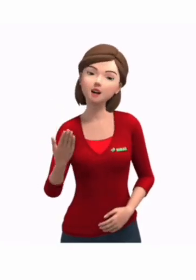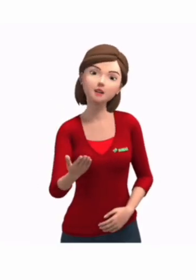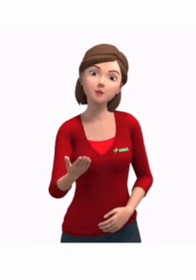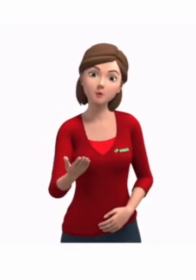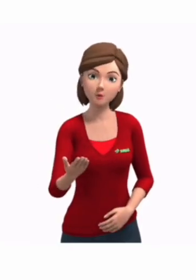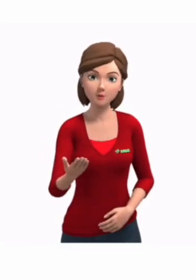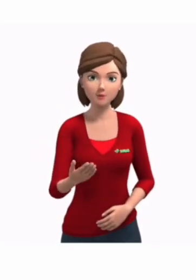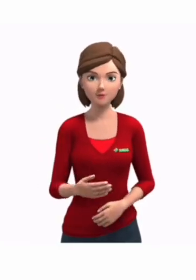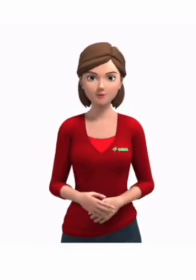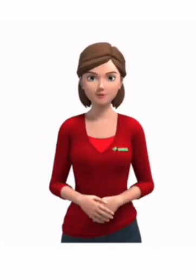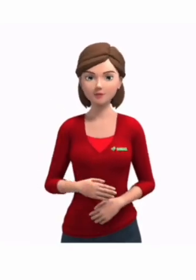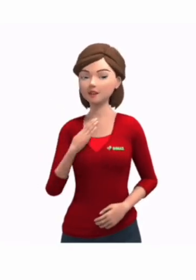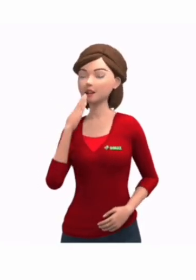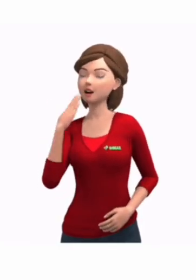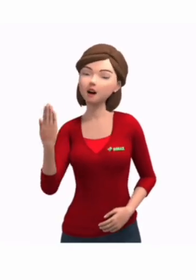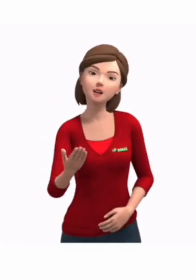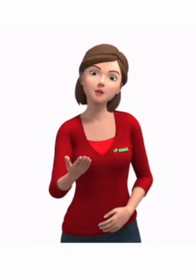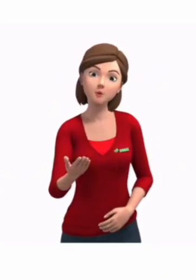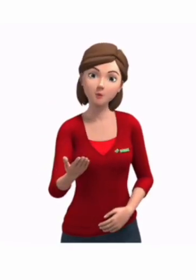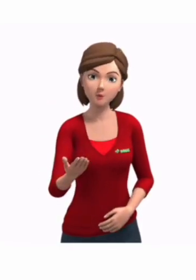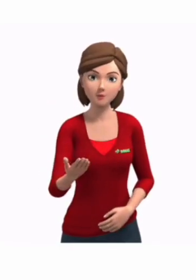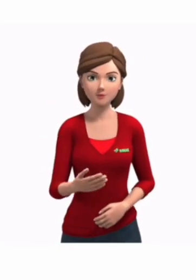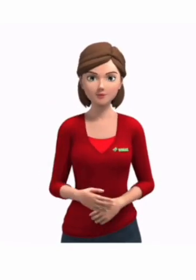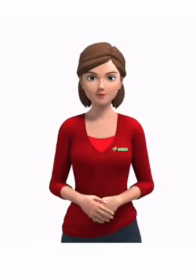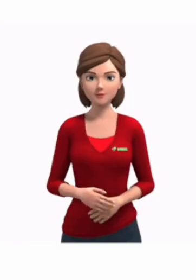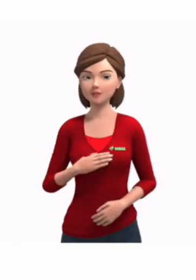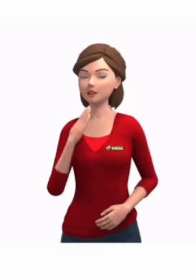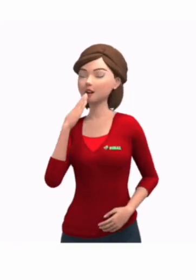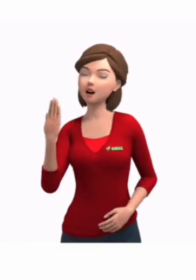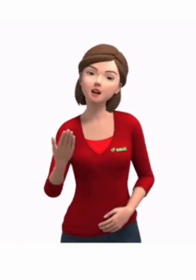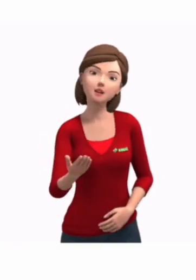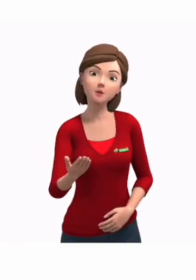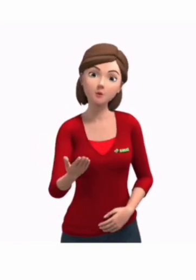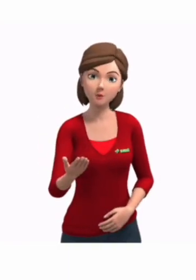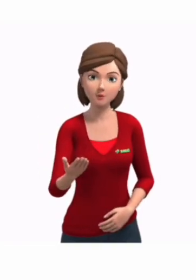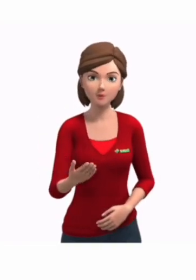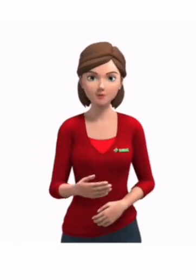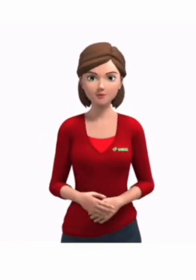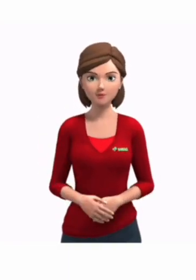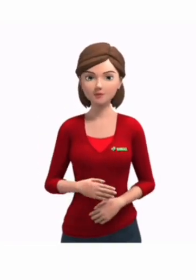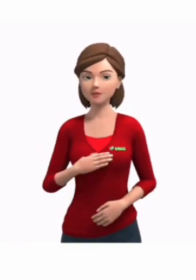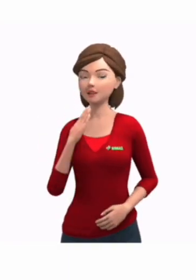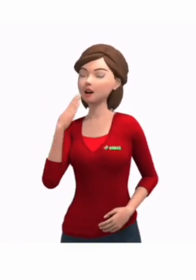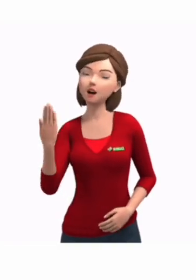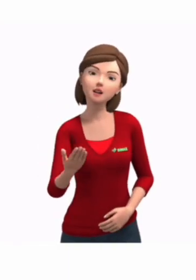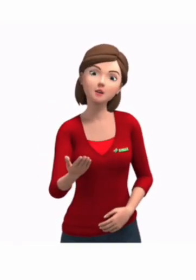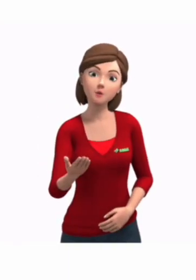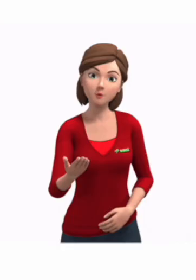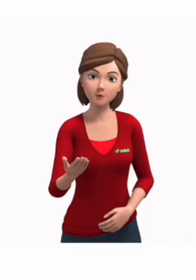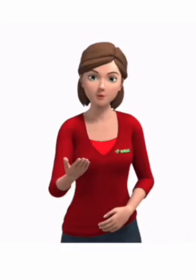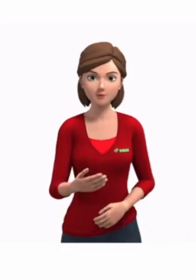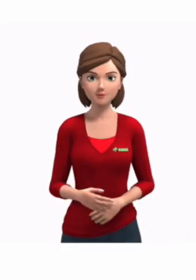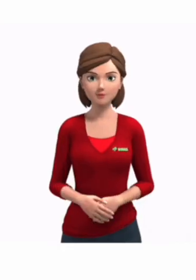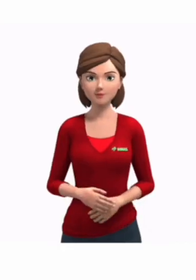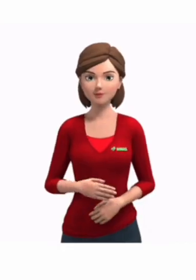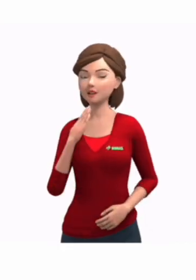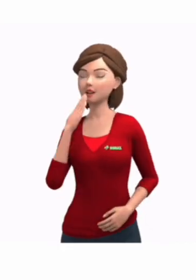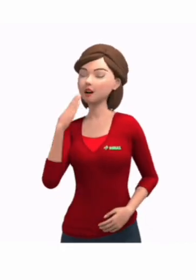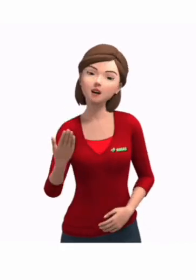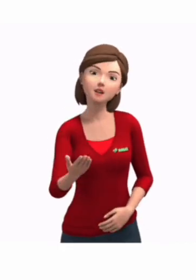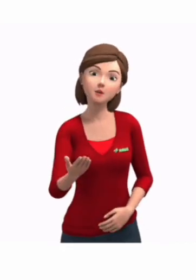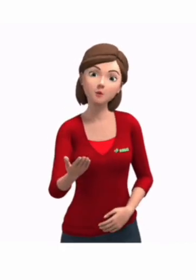la recherche. Mais dans l'état aujourd'hui, c'est loin d'être fiable. Vraiment,